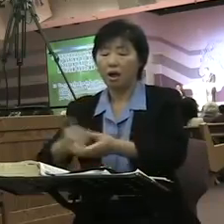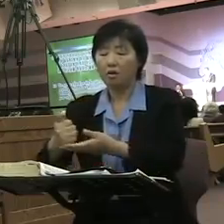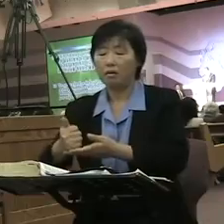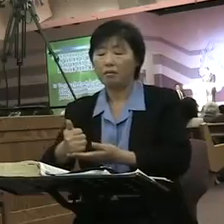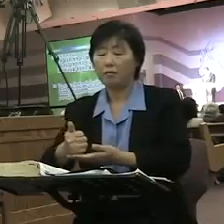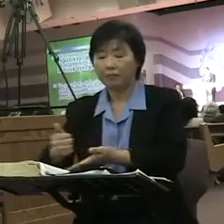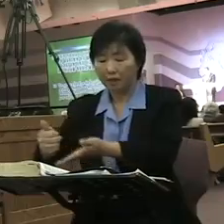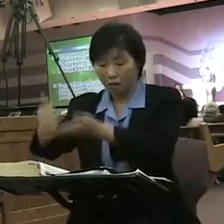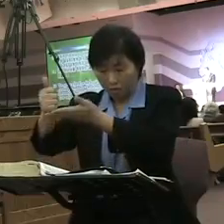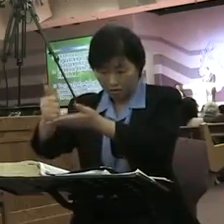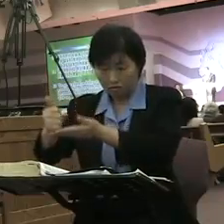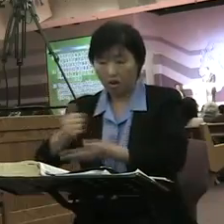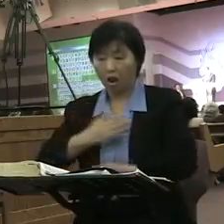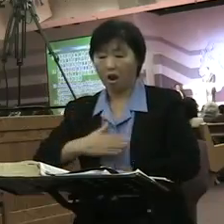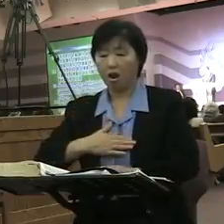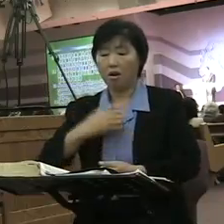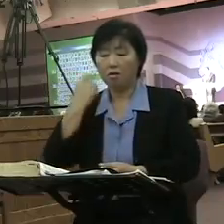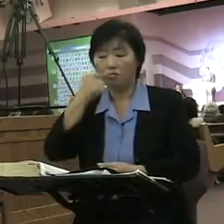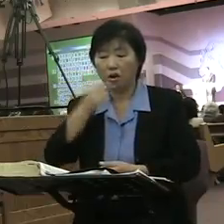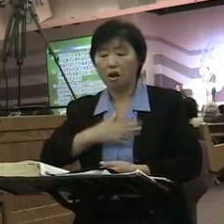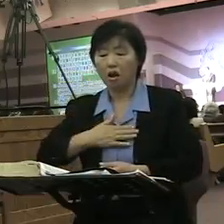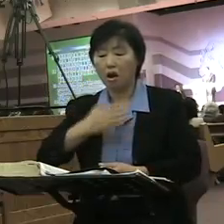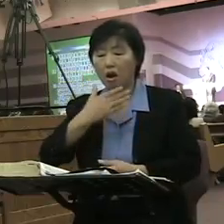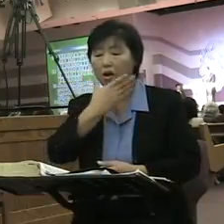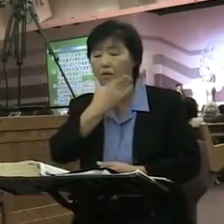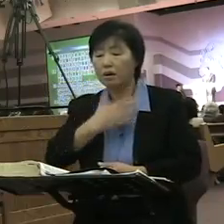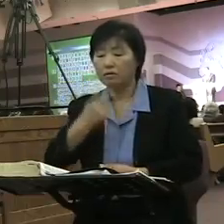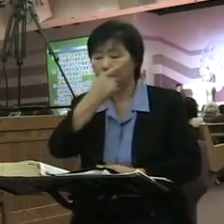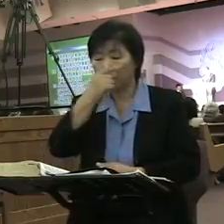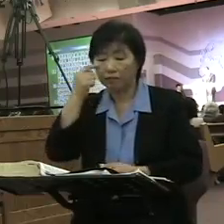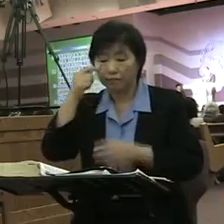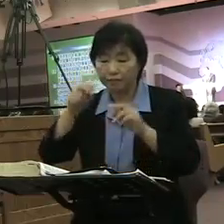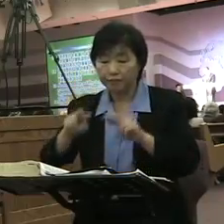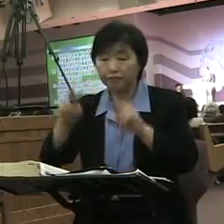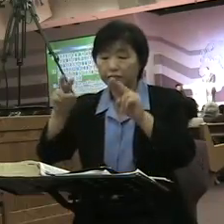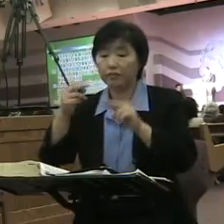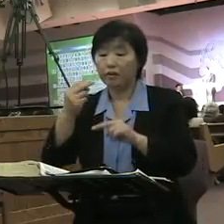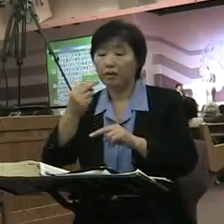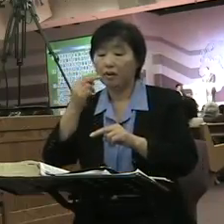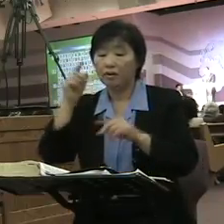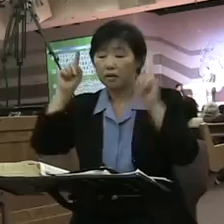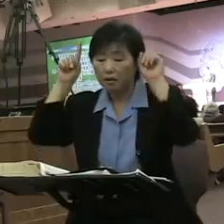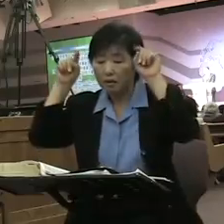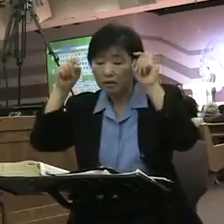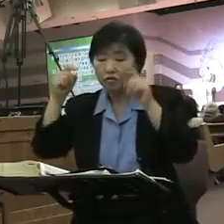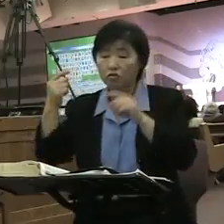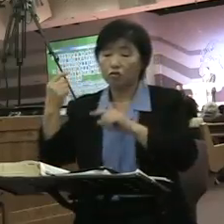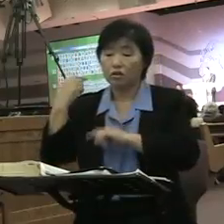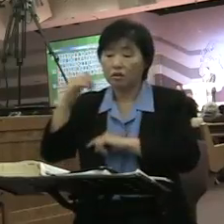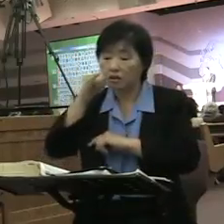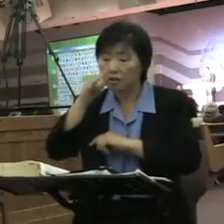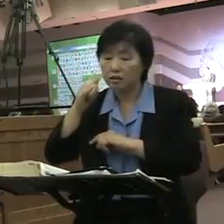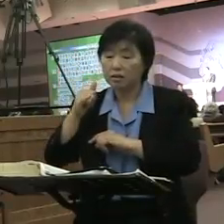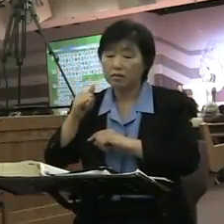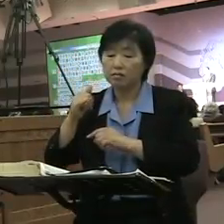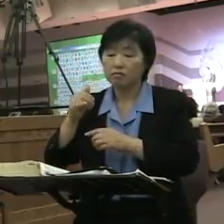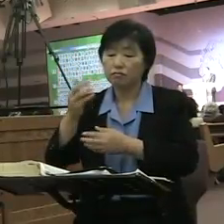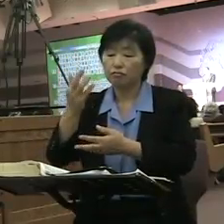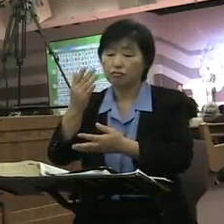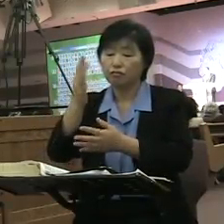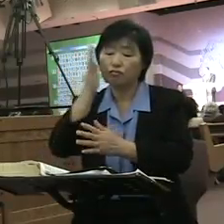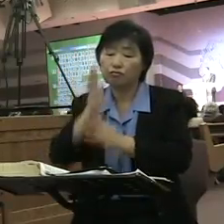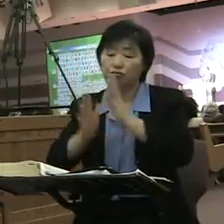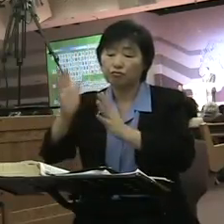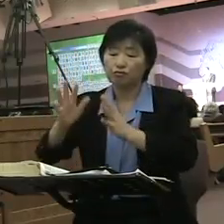하나님을 경외하는 줄을 아노라. 아브라함이 믿음으로 살펴본즉 한 수장이 뒤에 있는데 우리 숲에